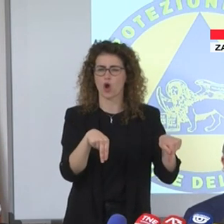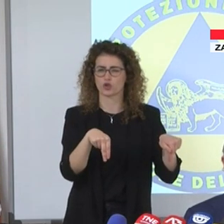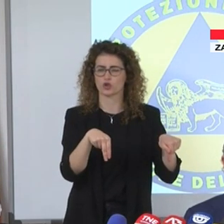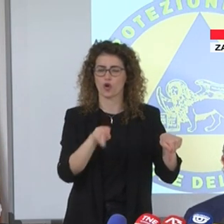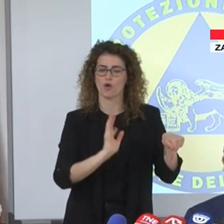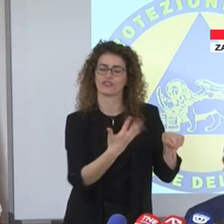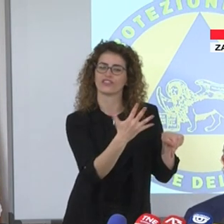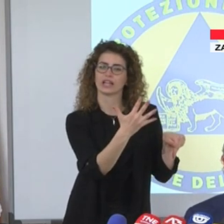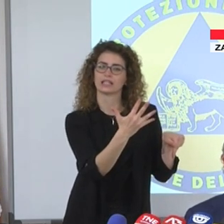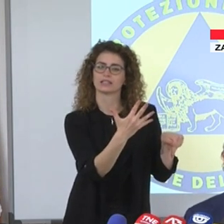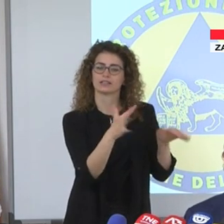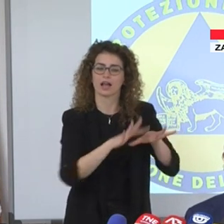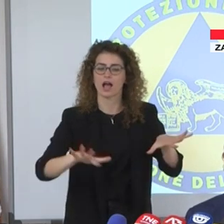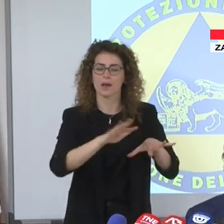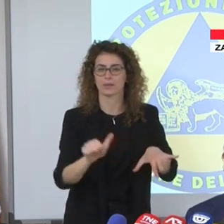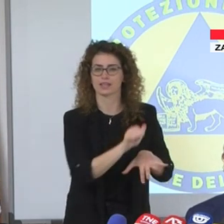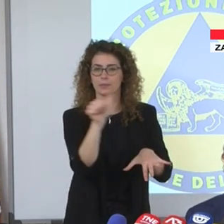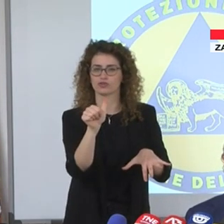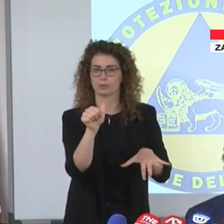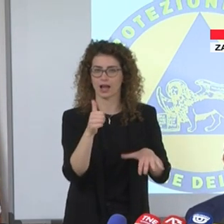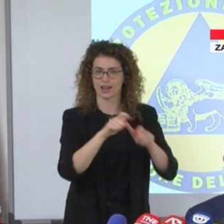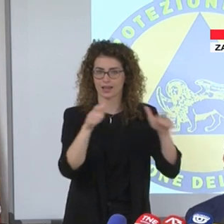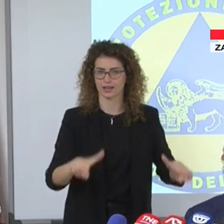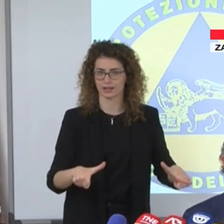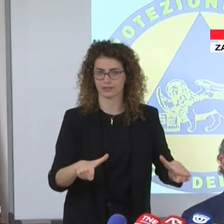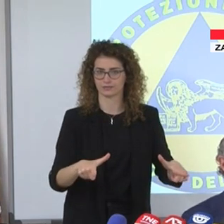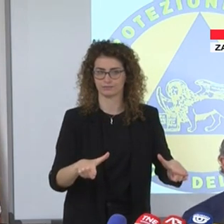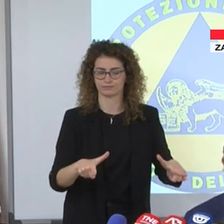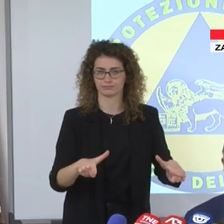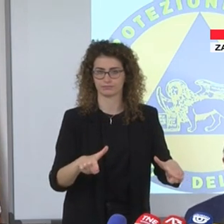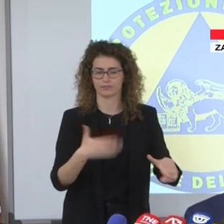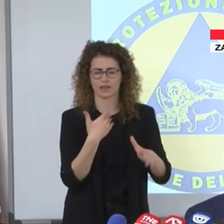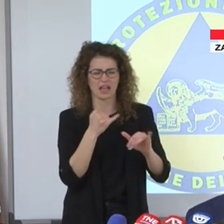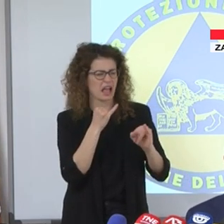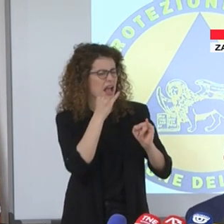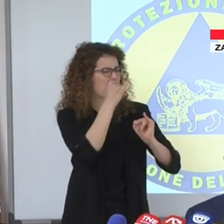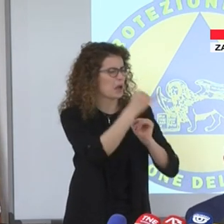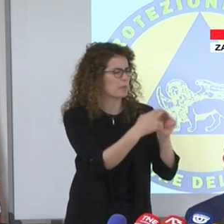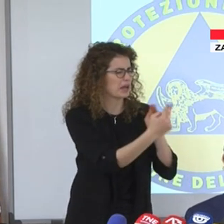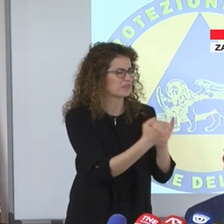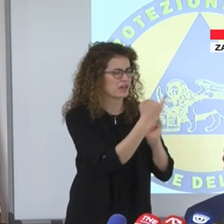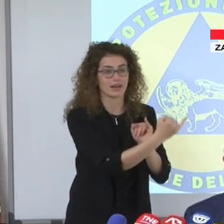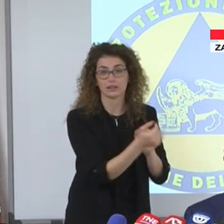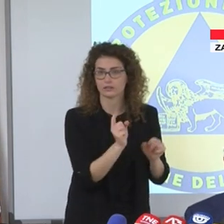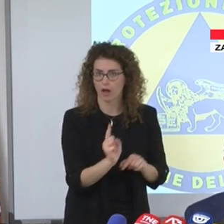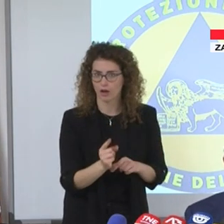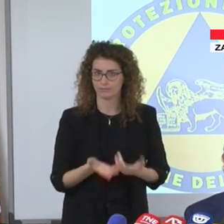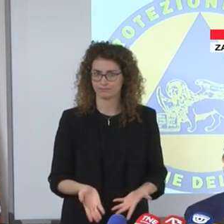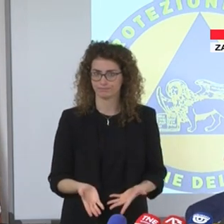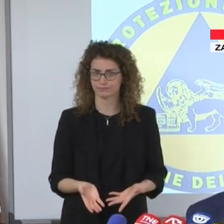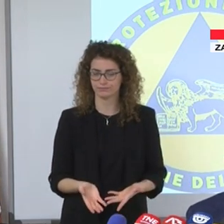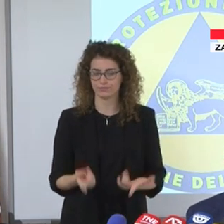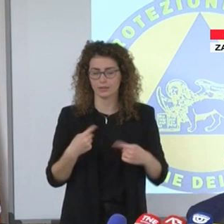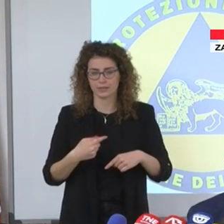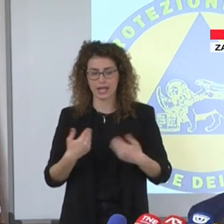vetrina nella piazza principale del paese, non nell'ultimo lembo di periferia. E quindi pensate che